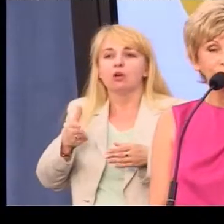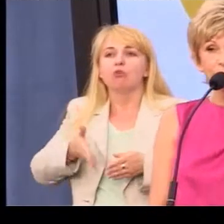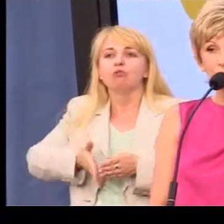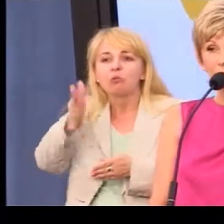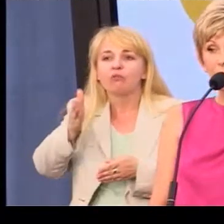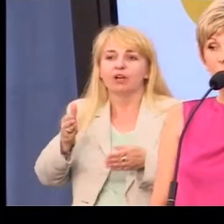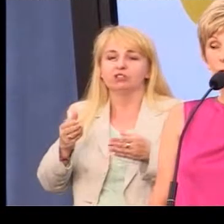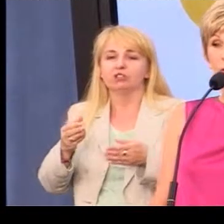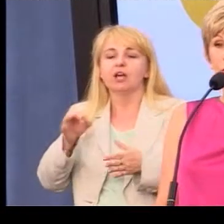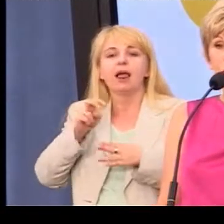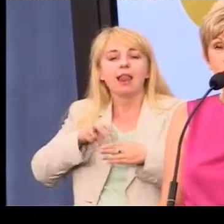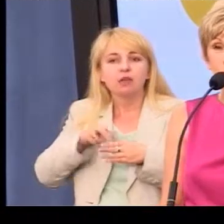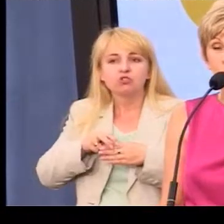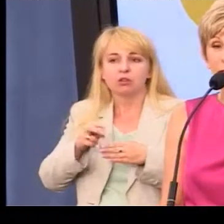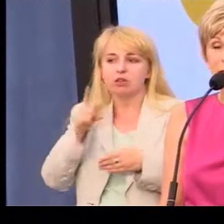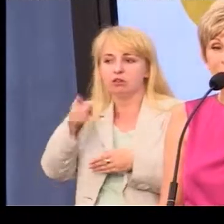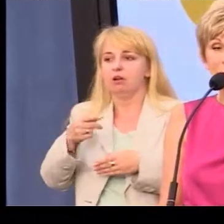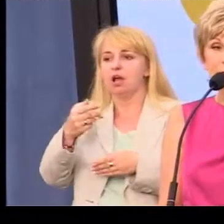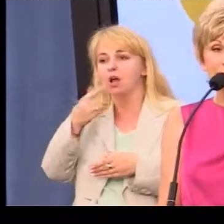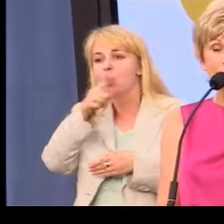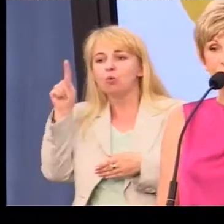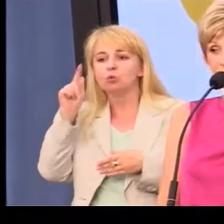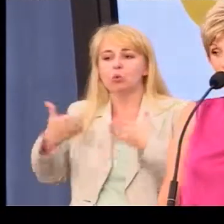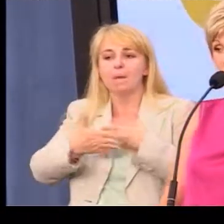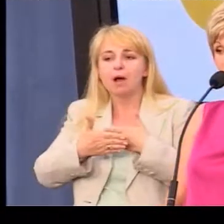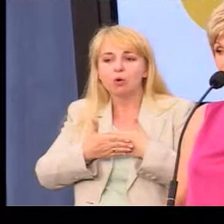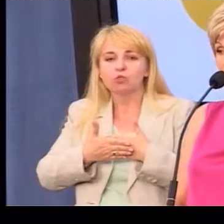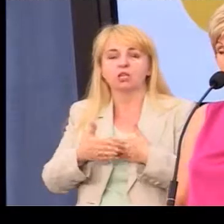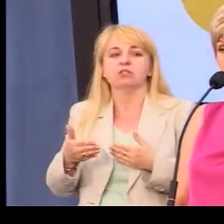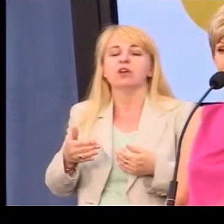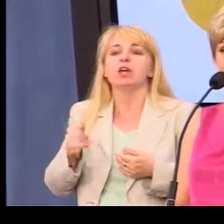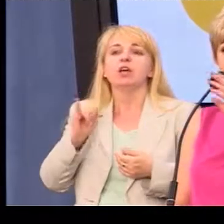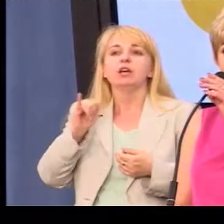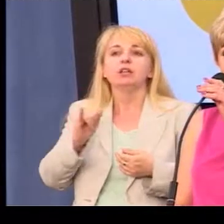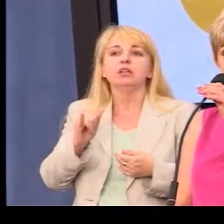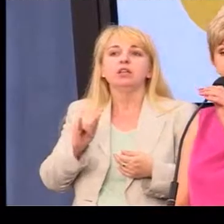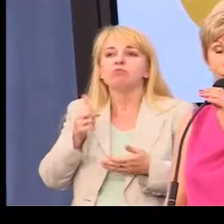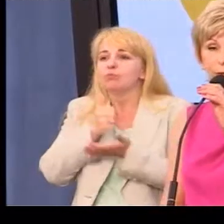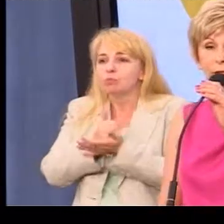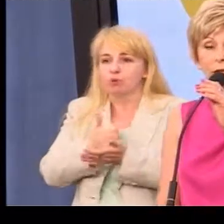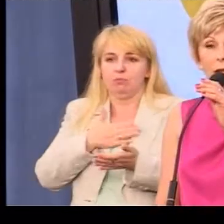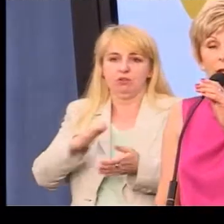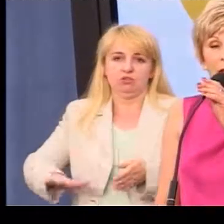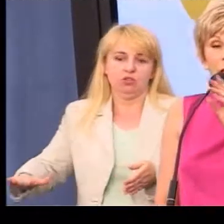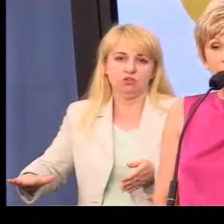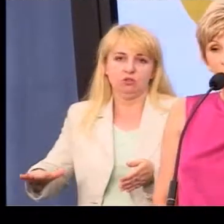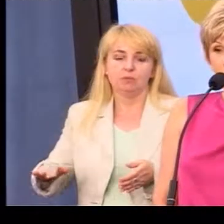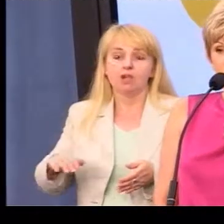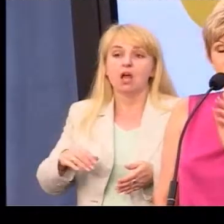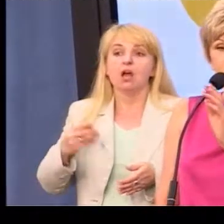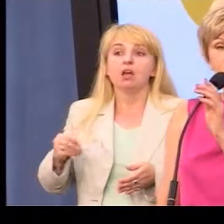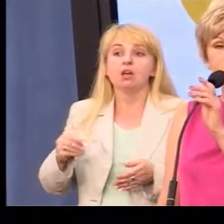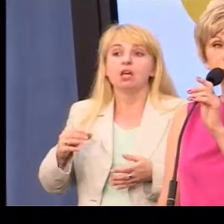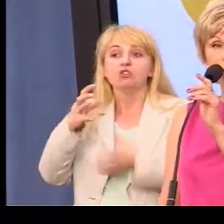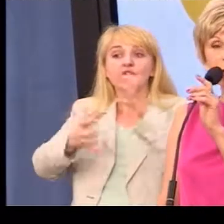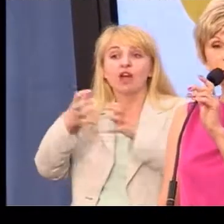Polsce. Niepłodności, która została uznana przez WHO jako choroba cywilizacyjna. Chcę